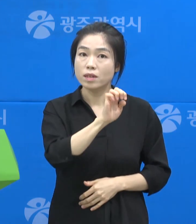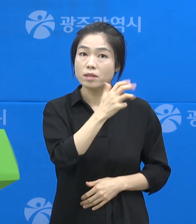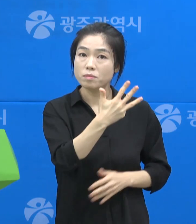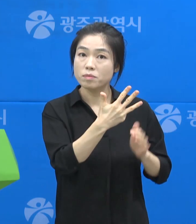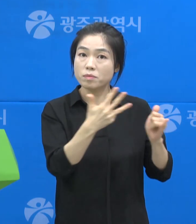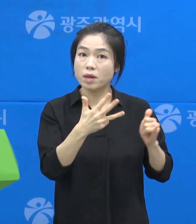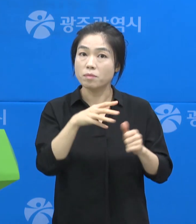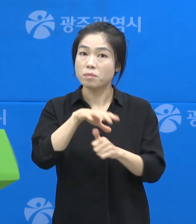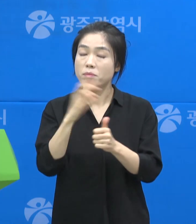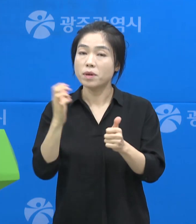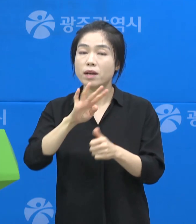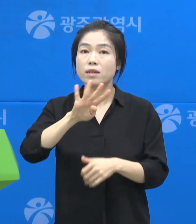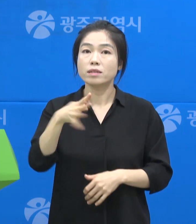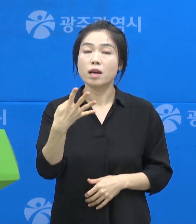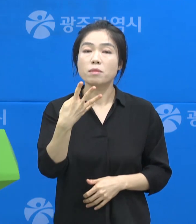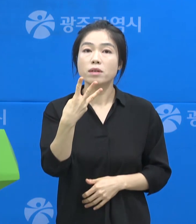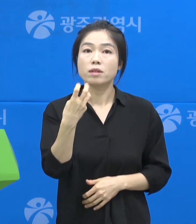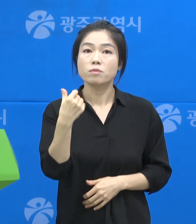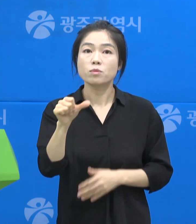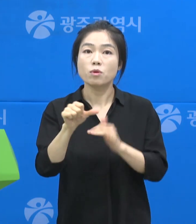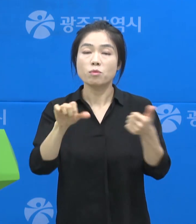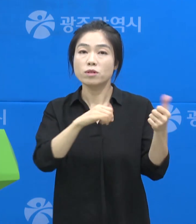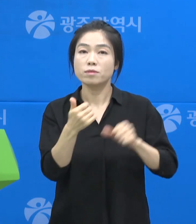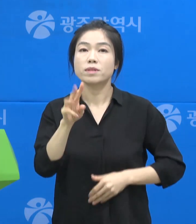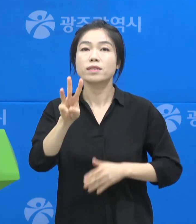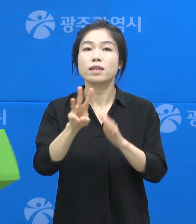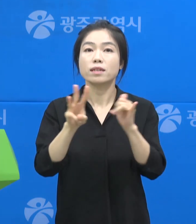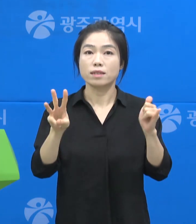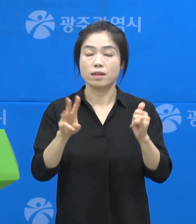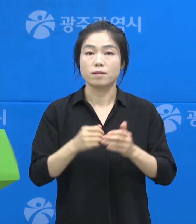격리해제 435명, 사망 3명입니다.